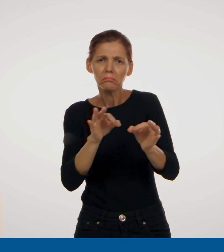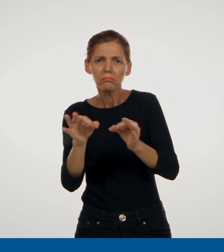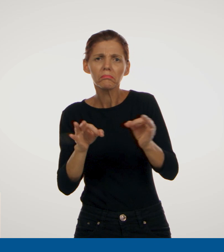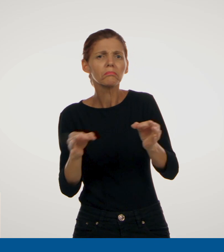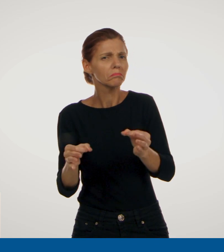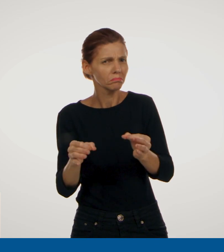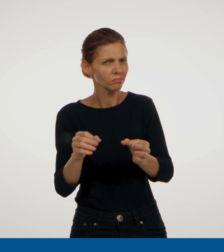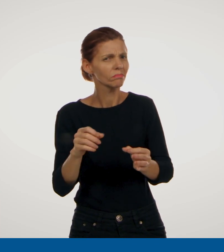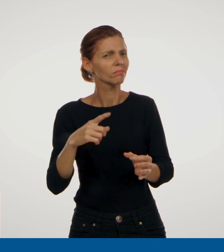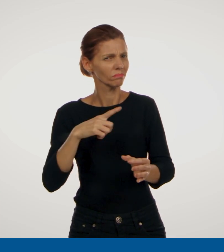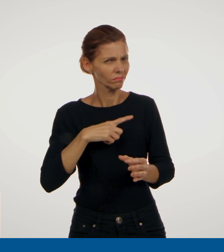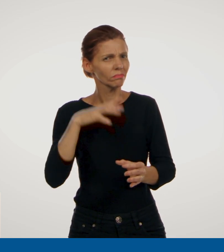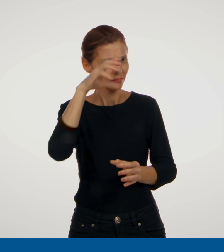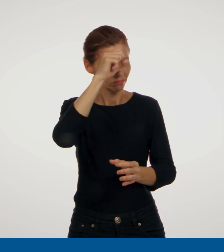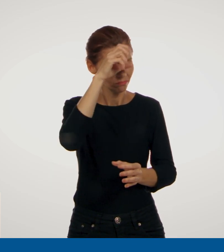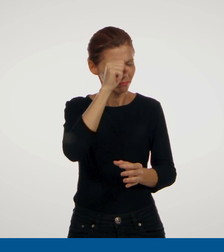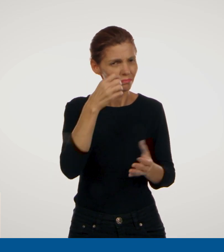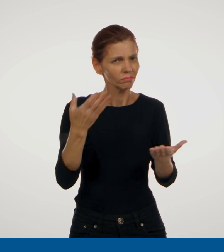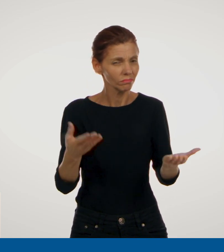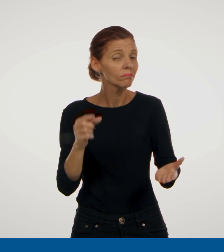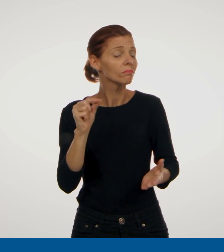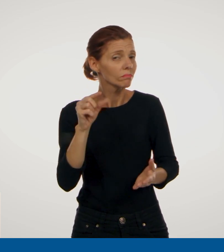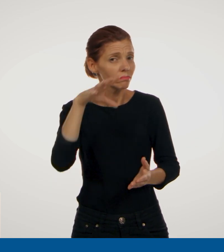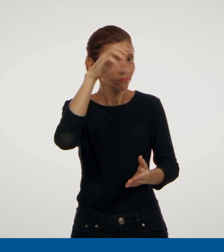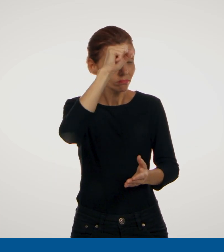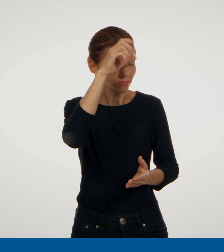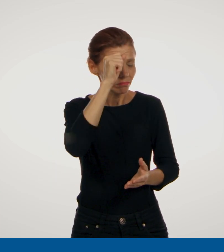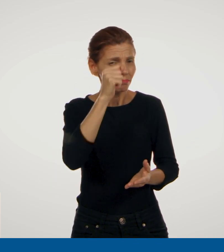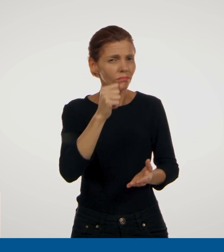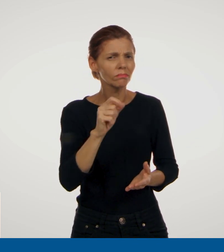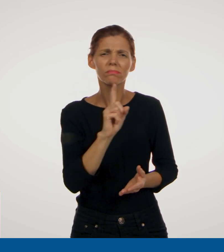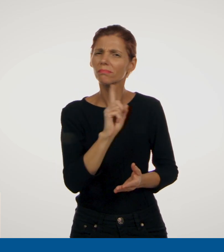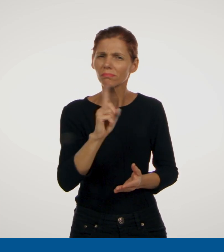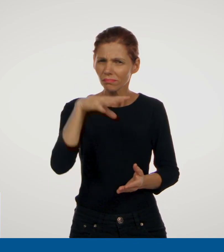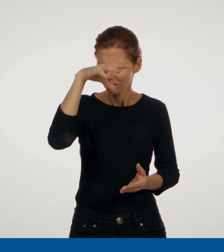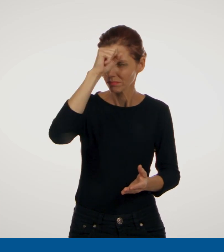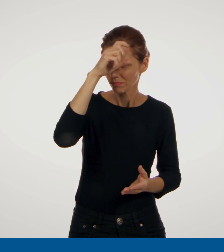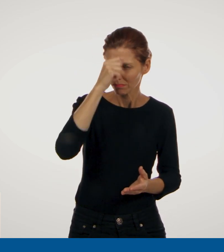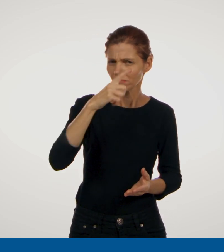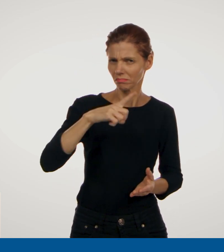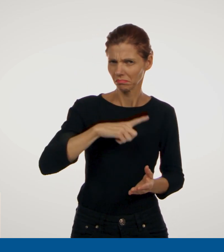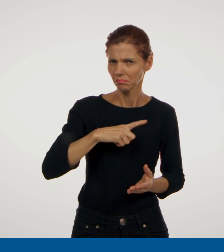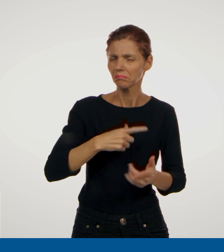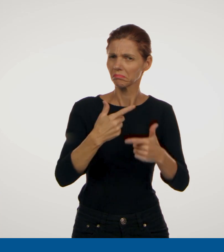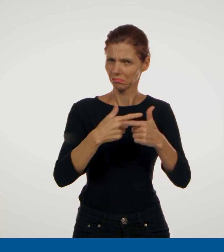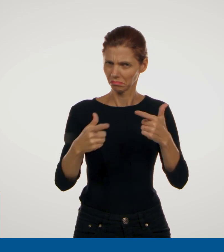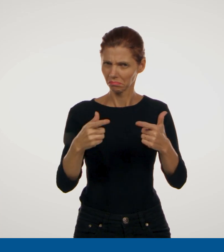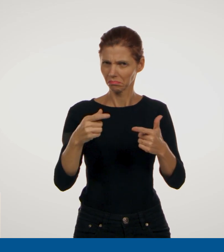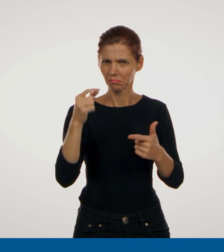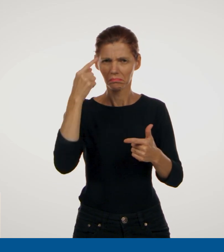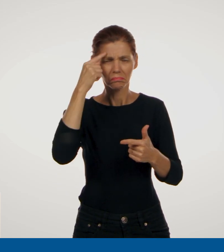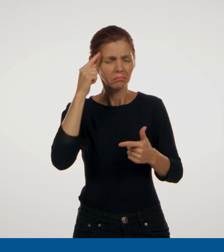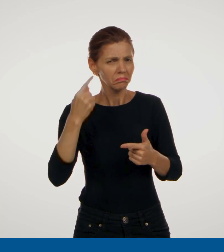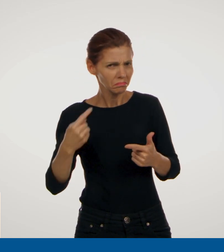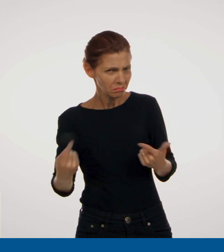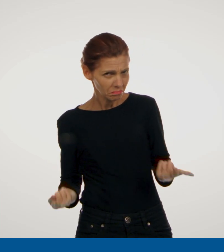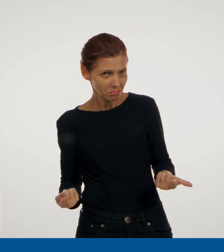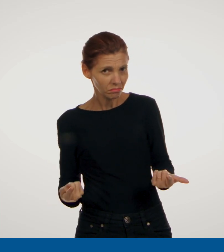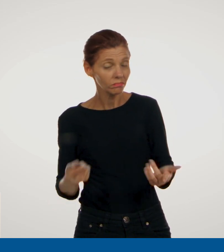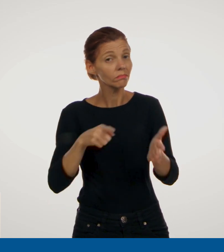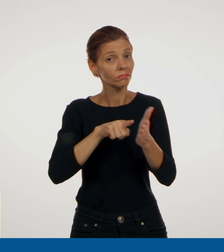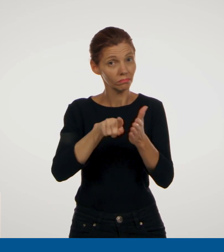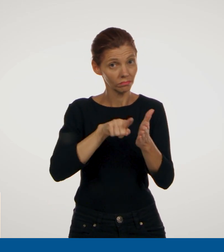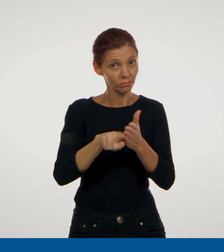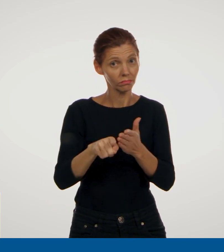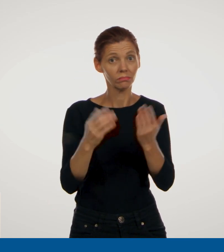estará aprendendo? E se a criança não aprende, será sinal de algum distúrbio? É sobre esses tipos de questões que a psicologia da